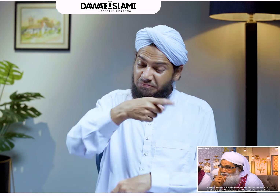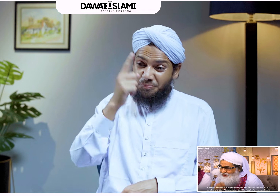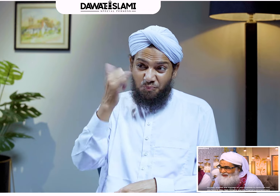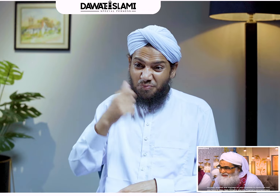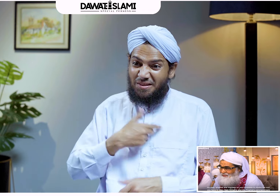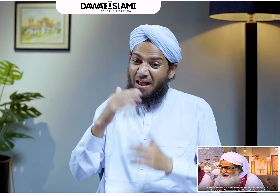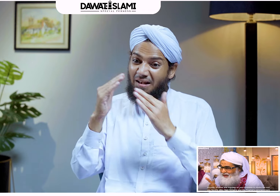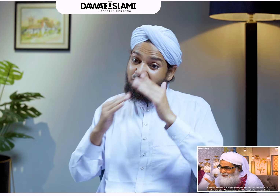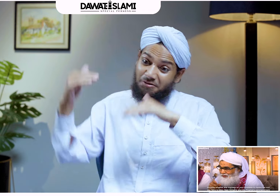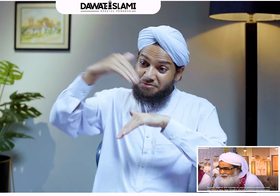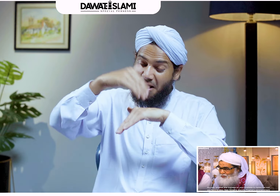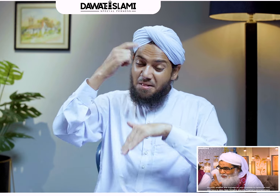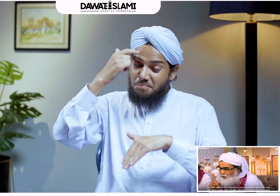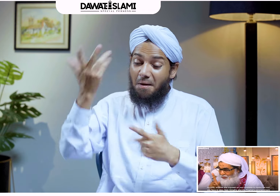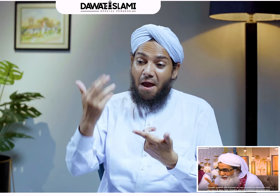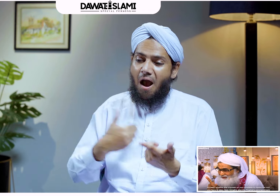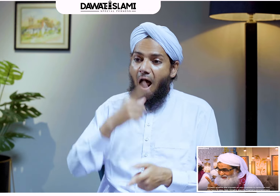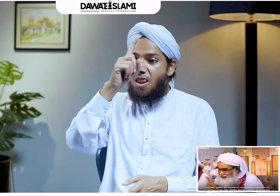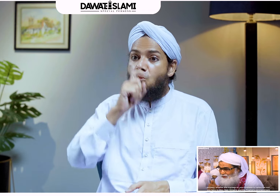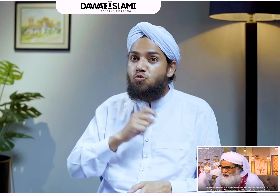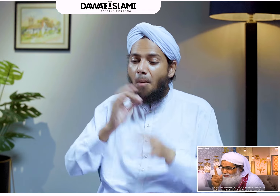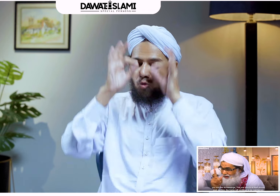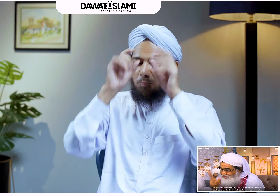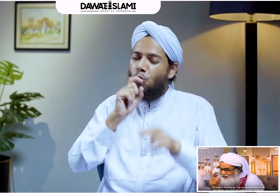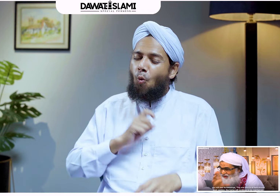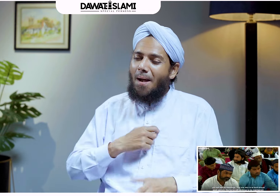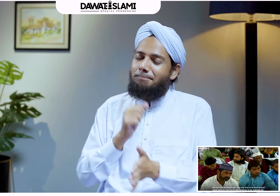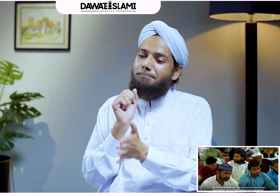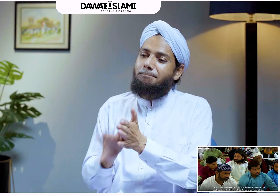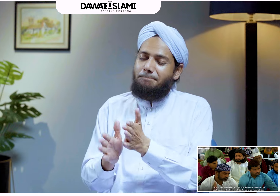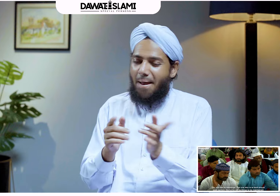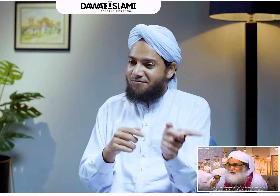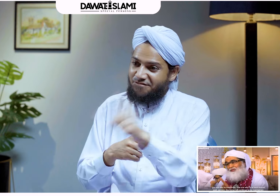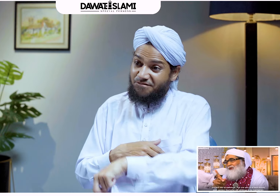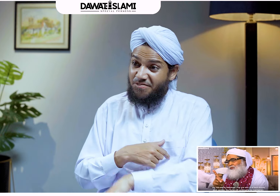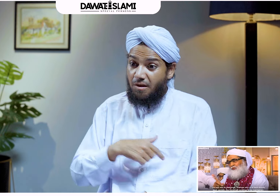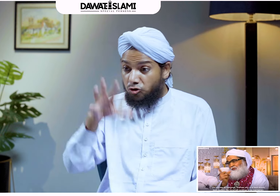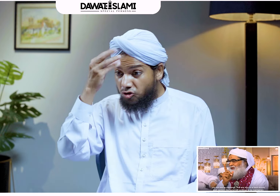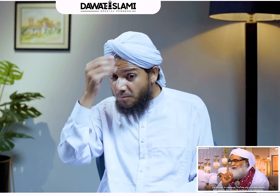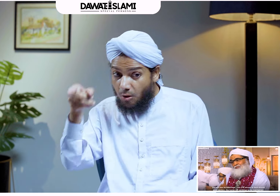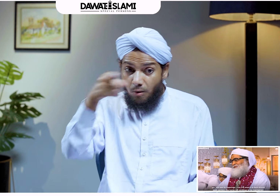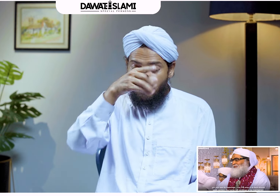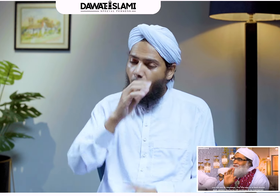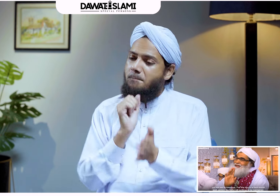پہ چڑھے, آپ کو اللہ رسول کا حکم ماننا ہے. اس کی برکتیں انشاءاللہ آپ دیکھ لیں گے. جس کا قصور ہو معافی